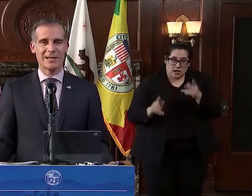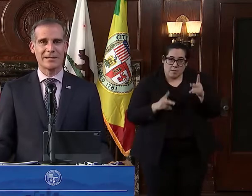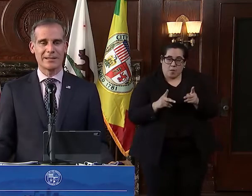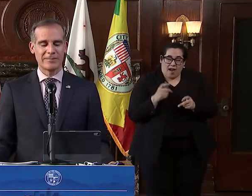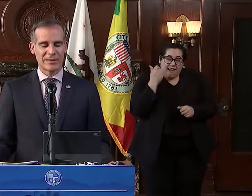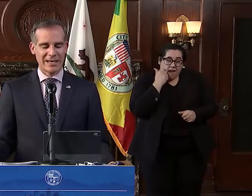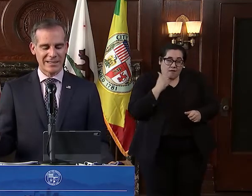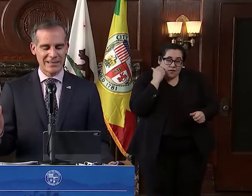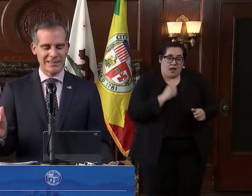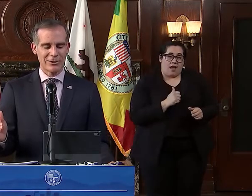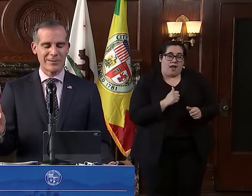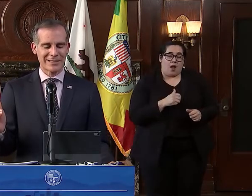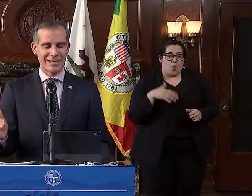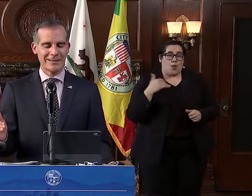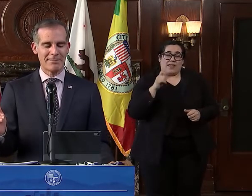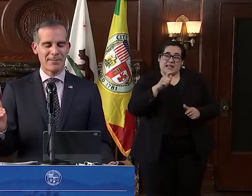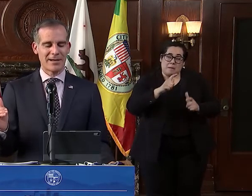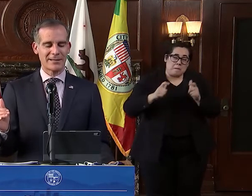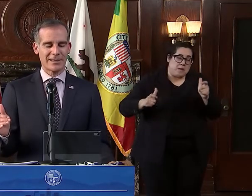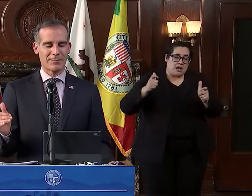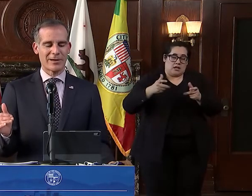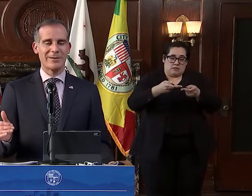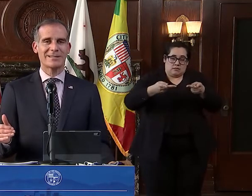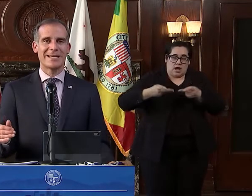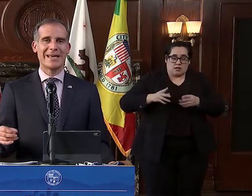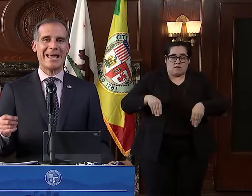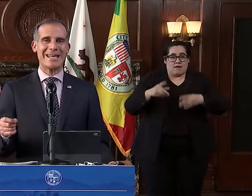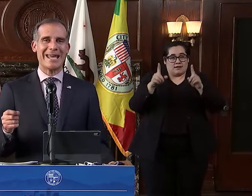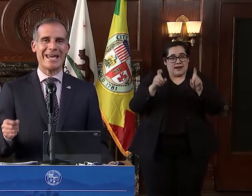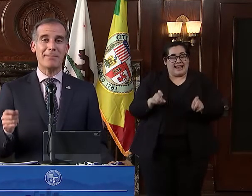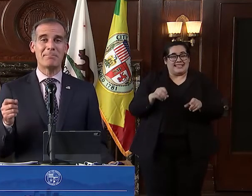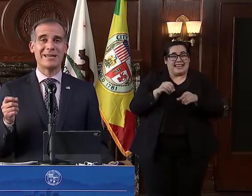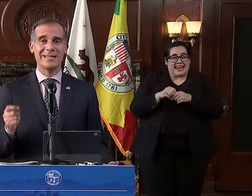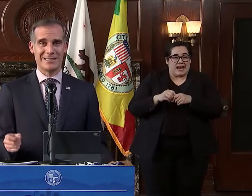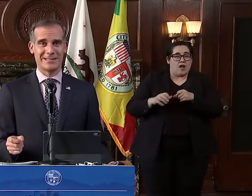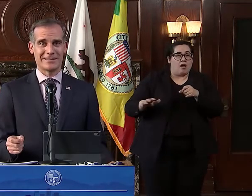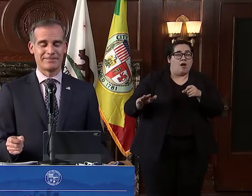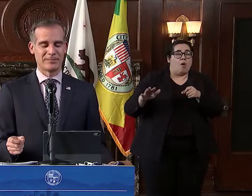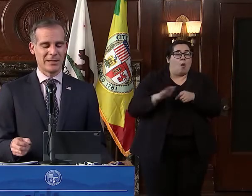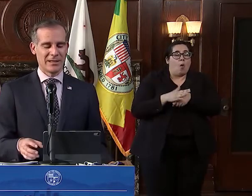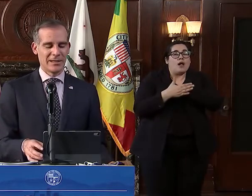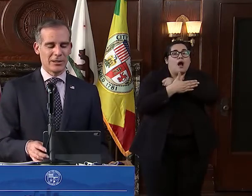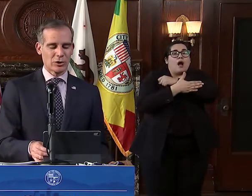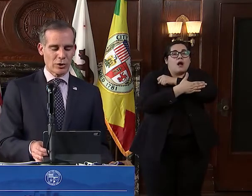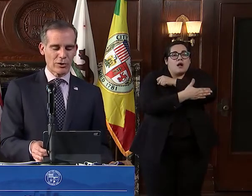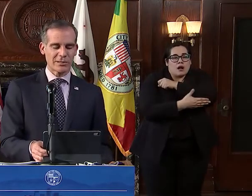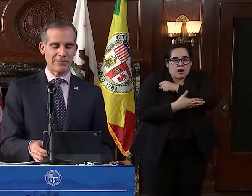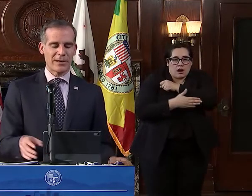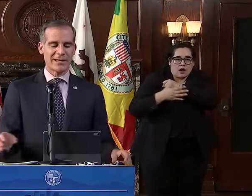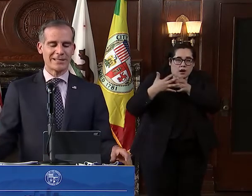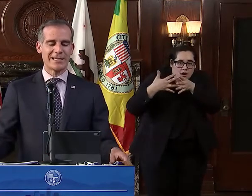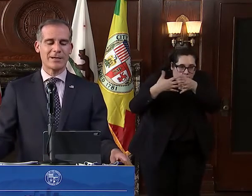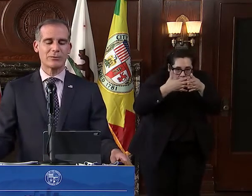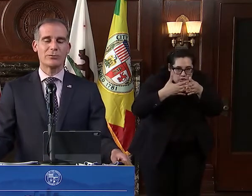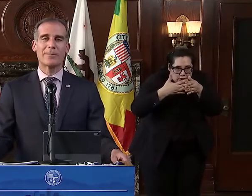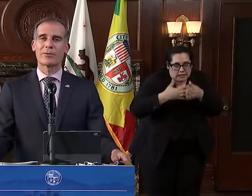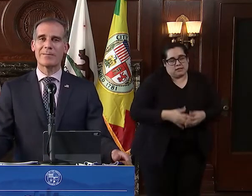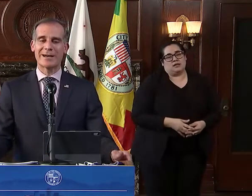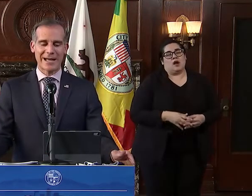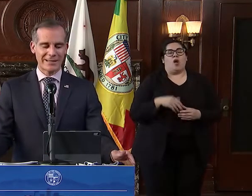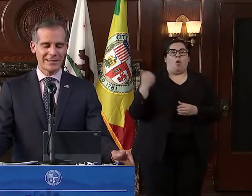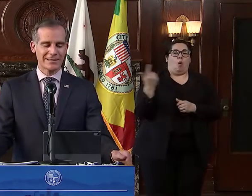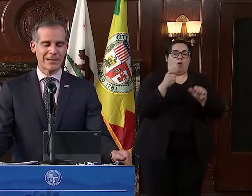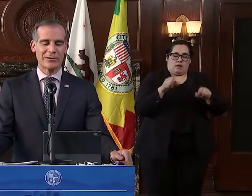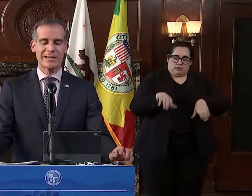cada día. Es el sitio más grande para hacer pruebas en el país. Todos se pueden hacer una